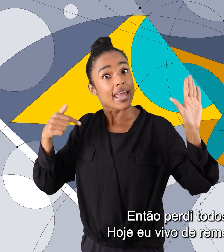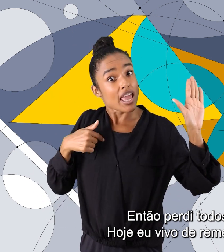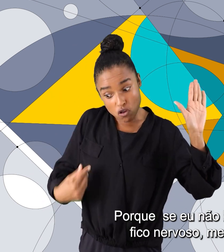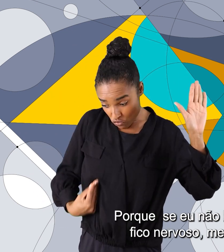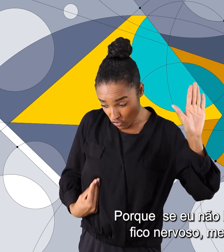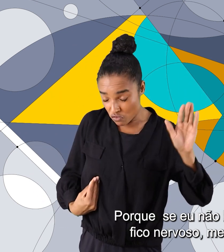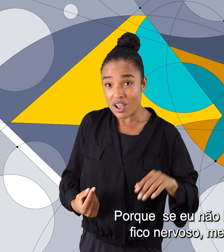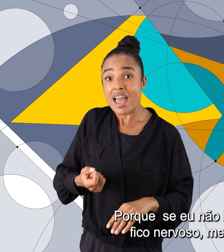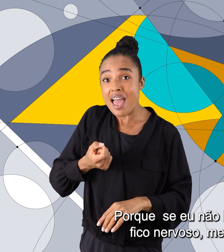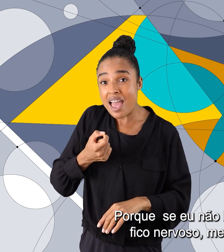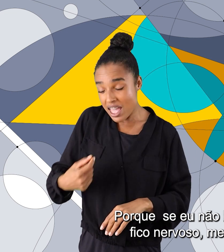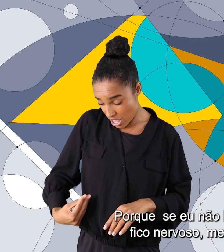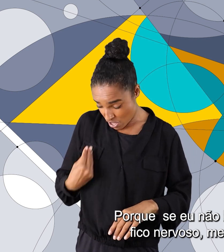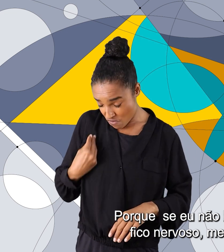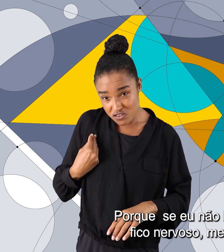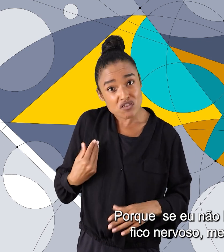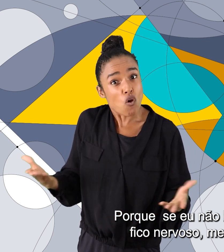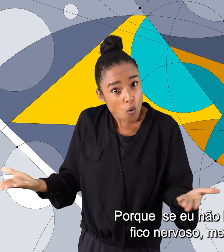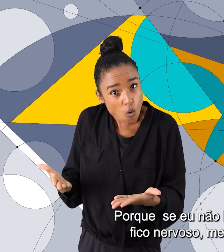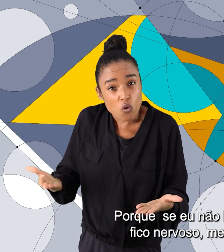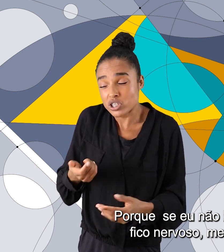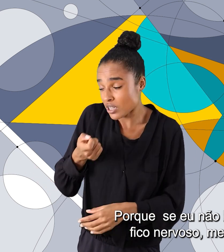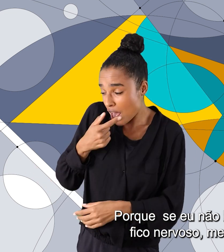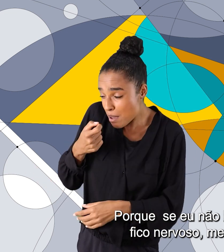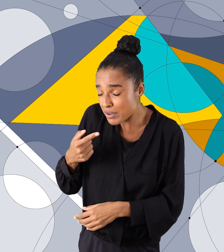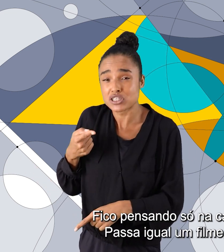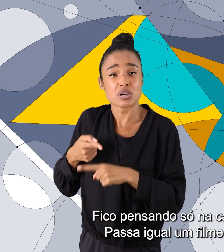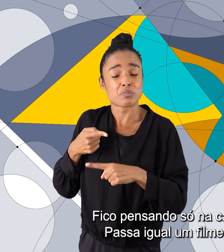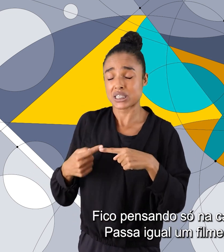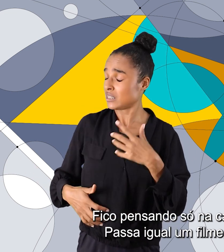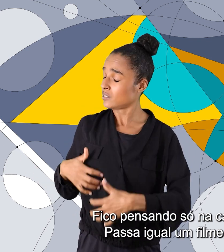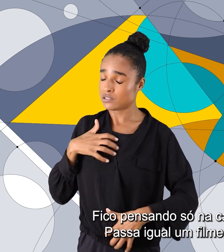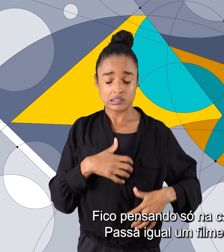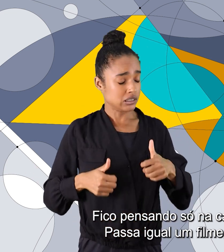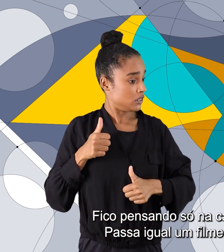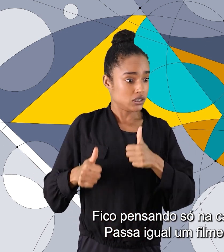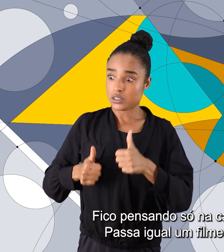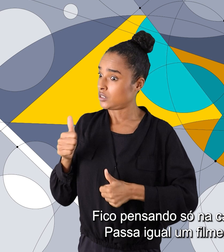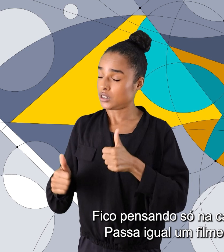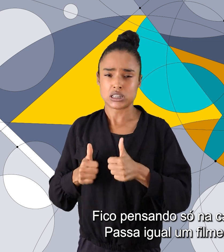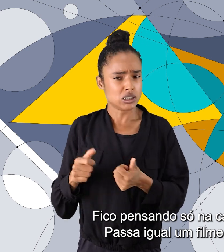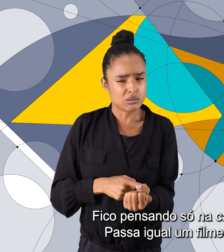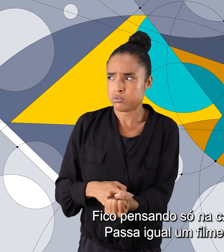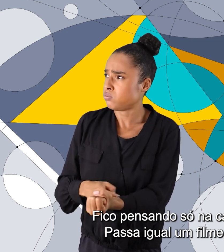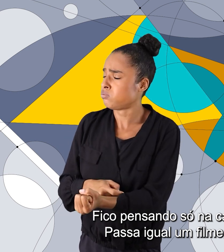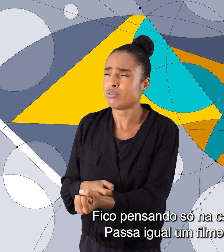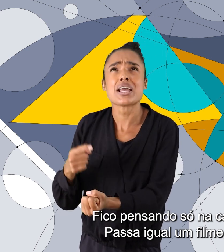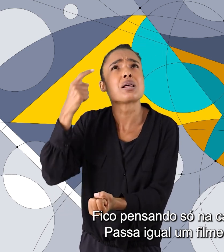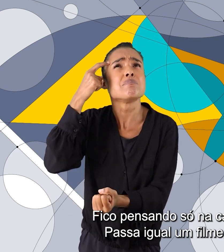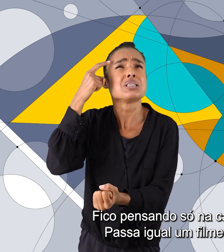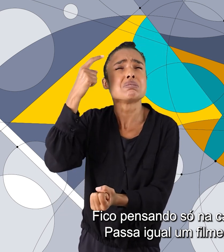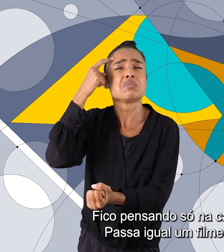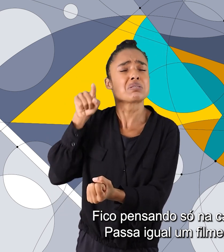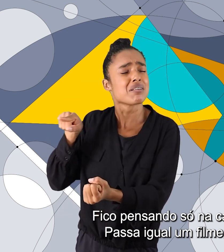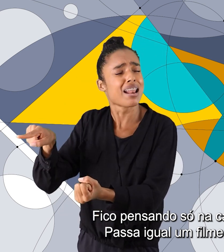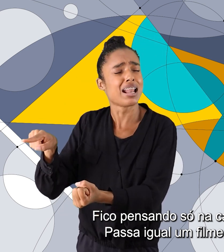controlado. Porque se eu não beber remédio, eu fico nervoso, me dá insônia, fico pensando só na cagueia,